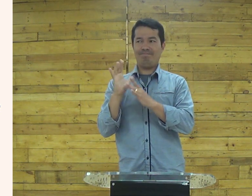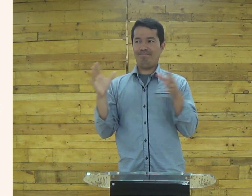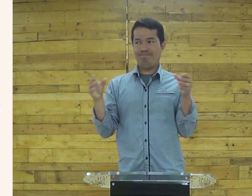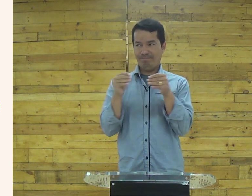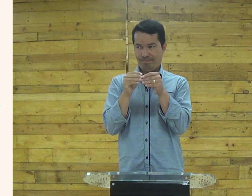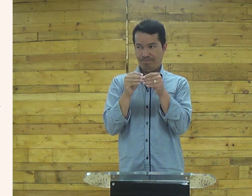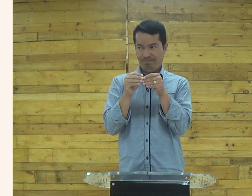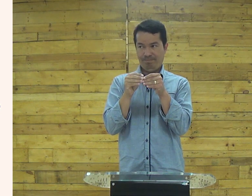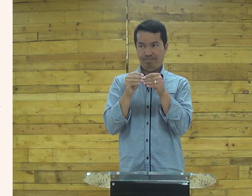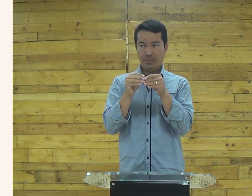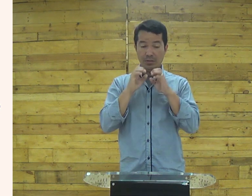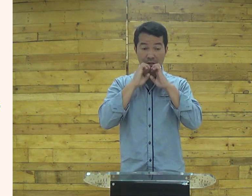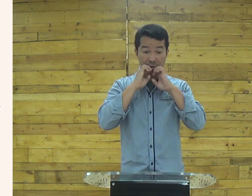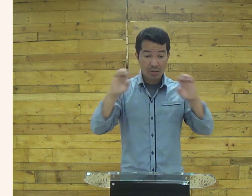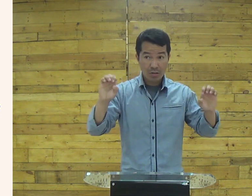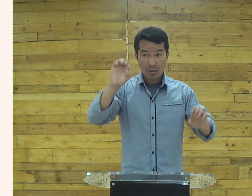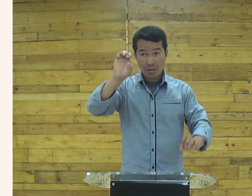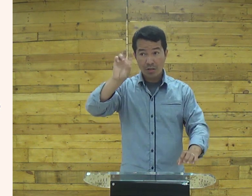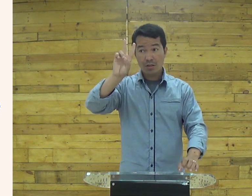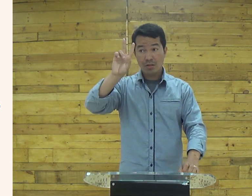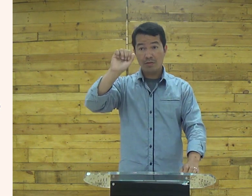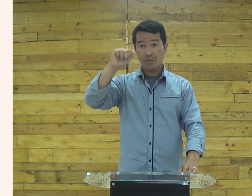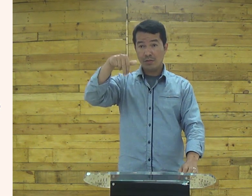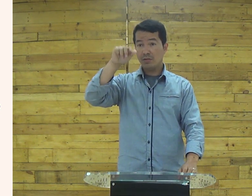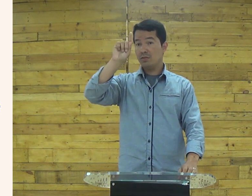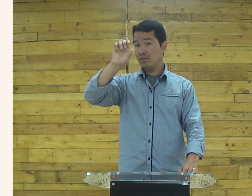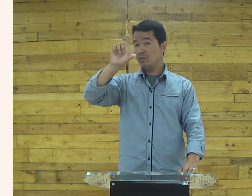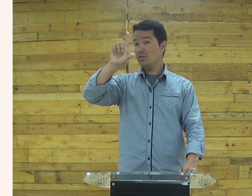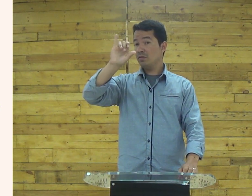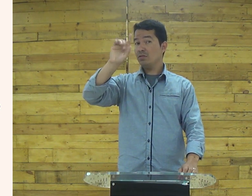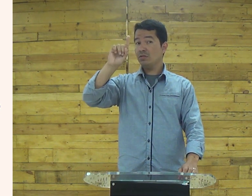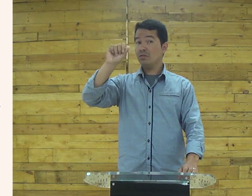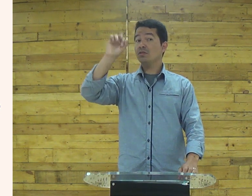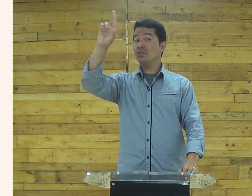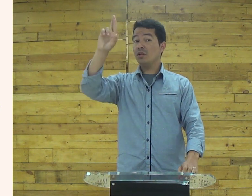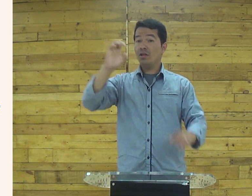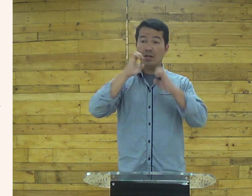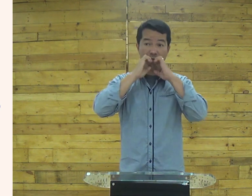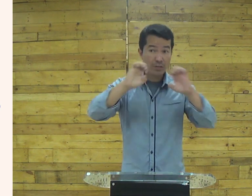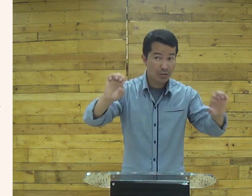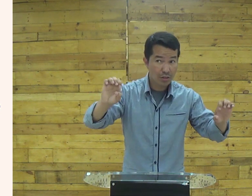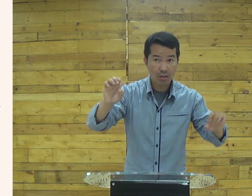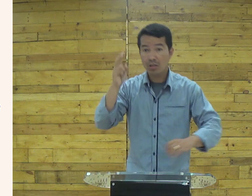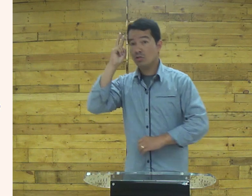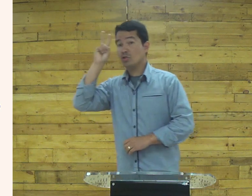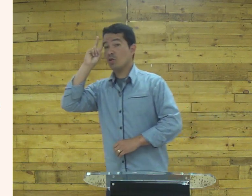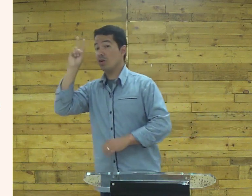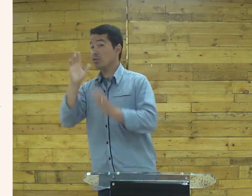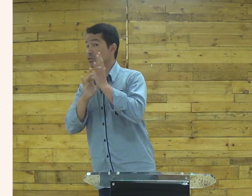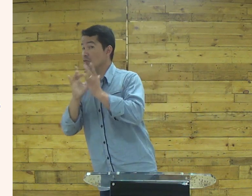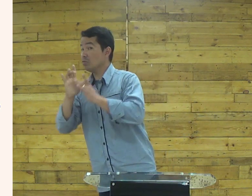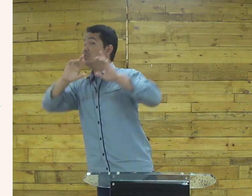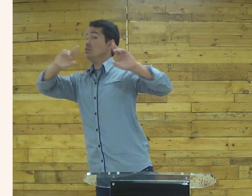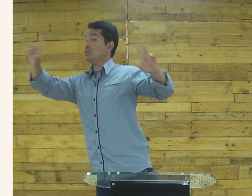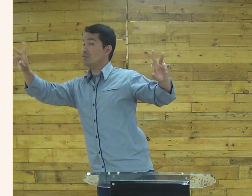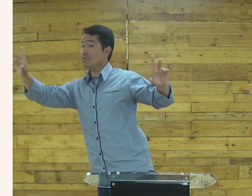Evangelho é diferente de evangelizar. Esse sinal é de evangelizar, certo? Mas